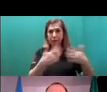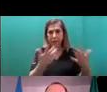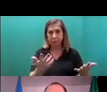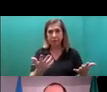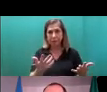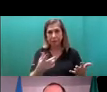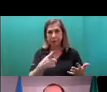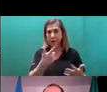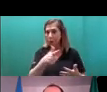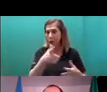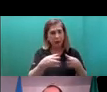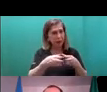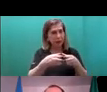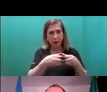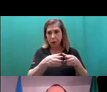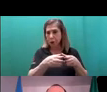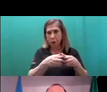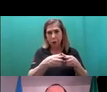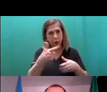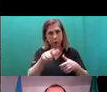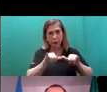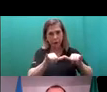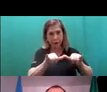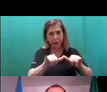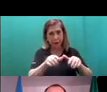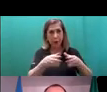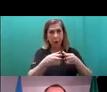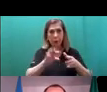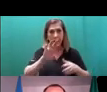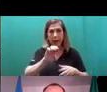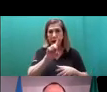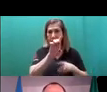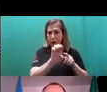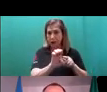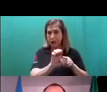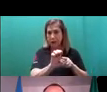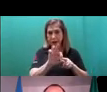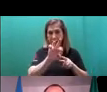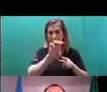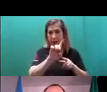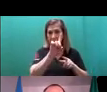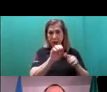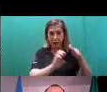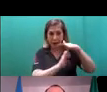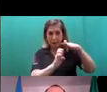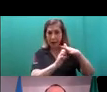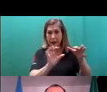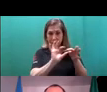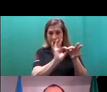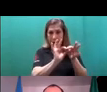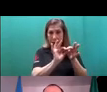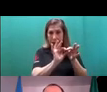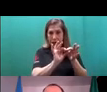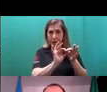são cadeias, não são elos, são redes. E essas redes são muito importantes poder